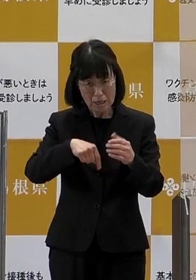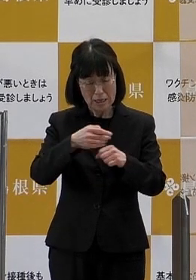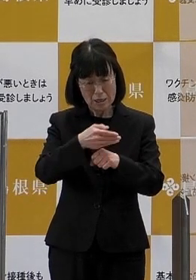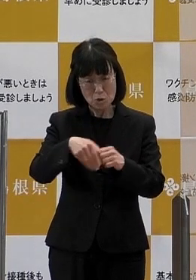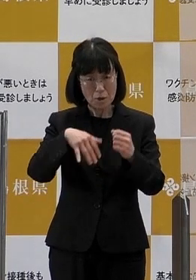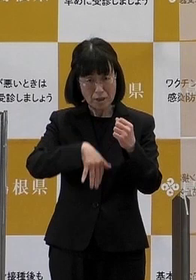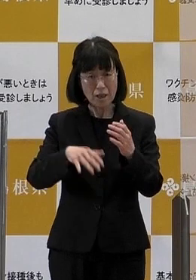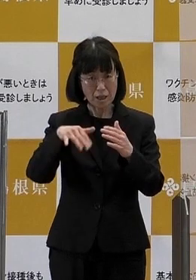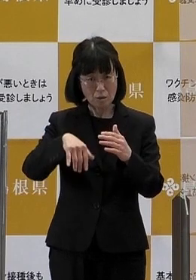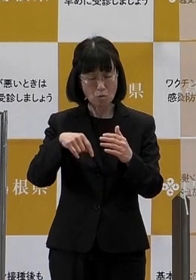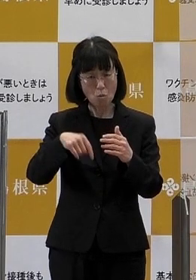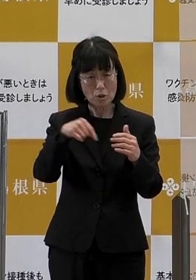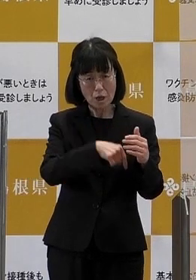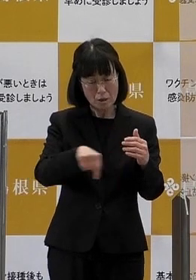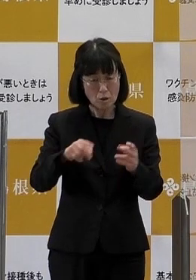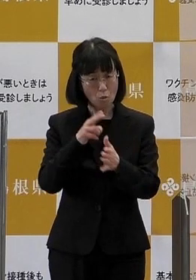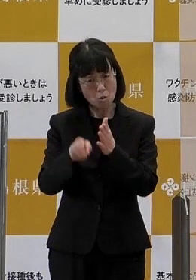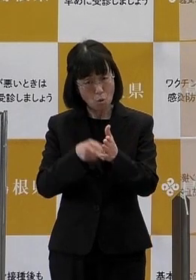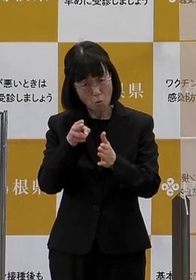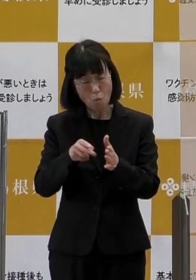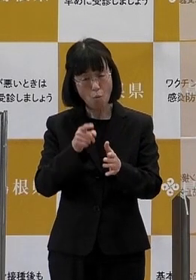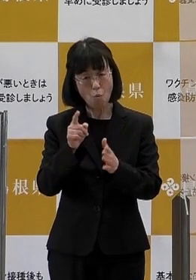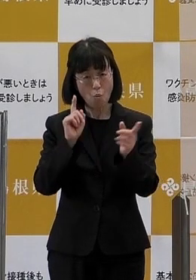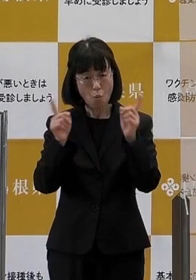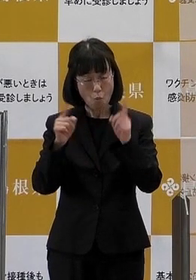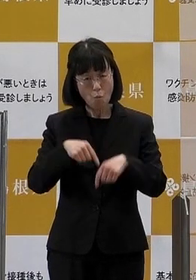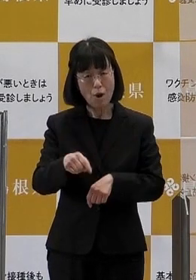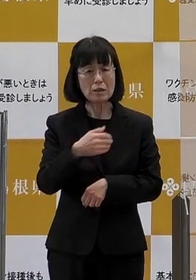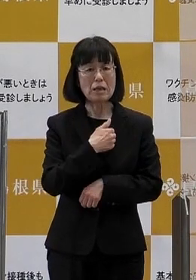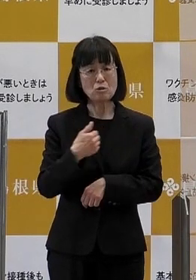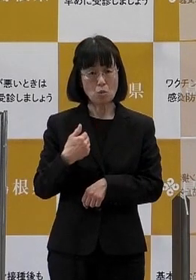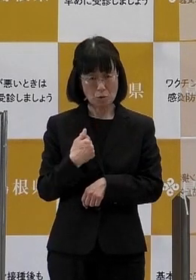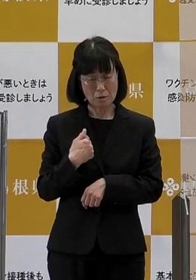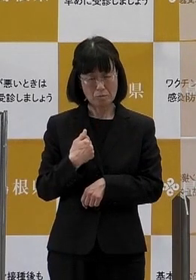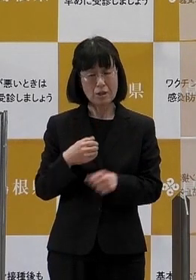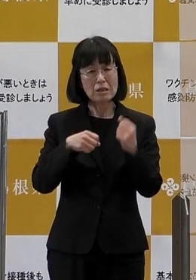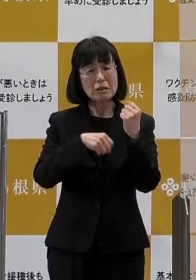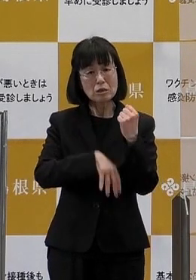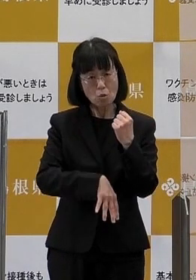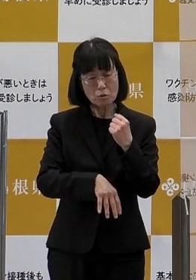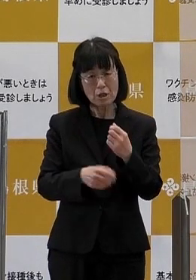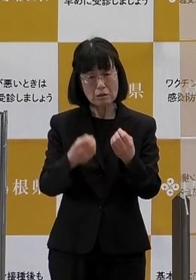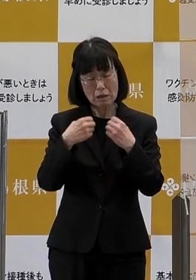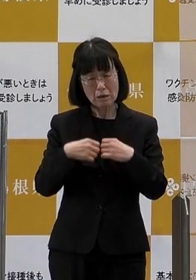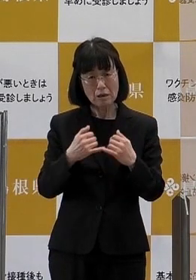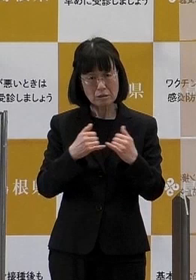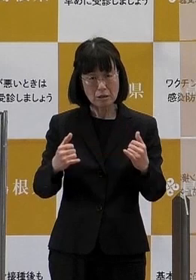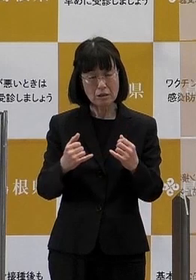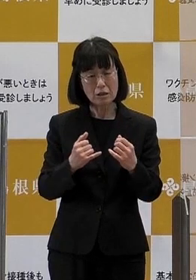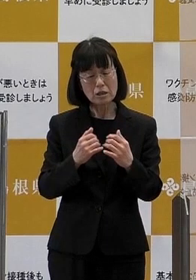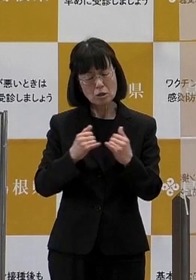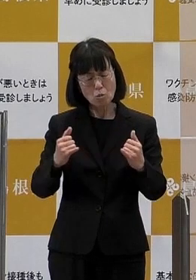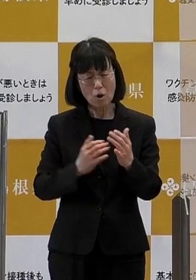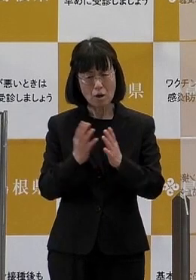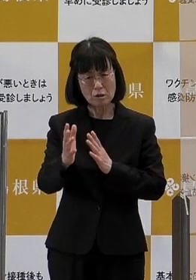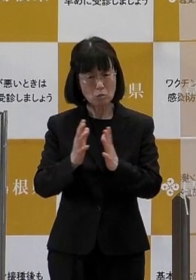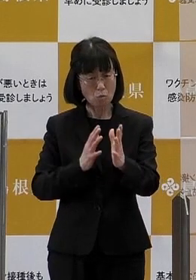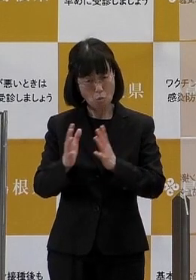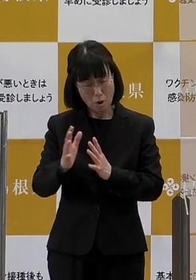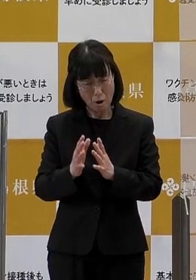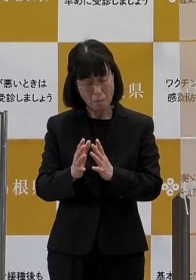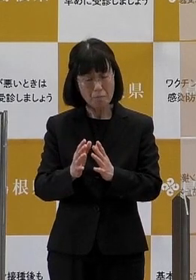ございません。2点目が基本的な感染対策の徹底であります。 人の移動が活発な時期となります